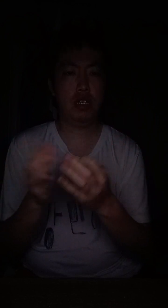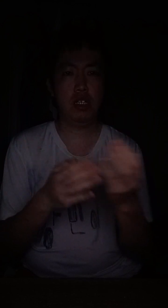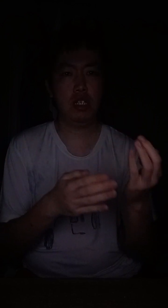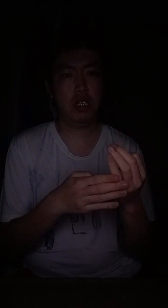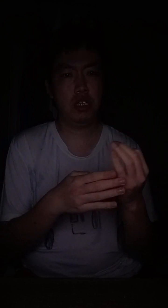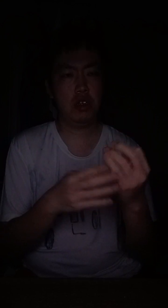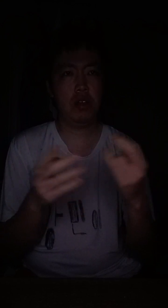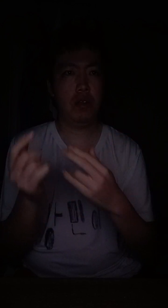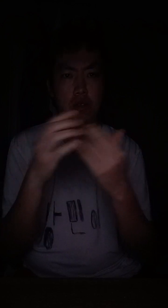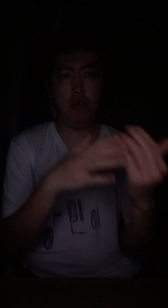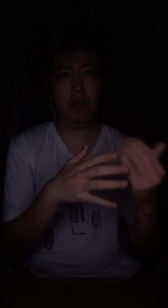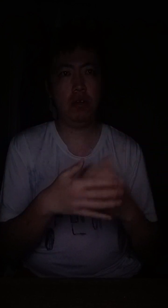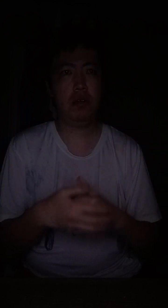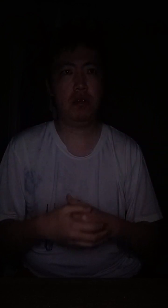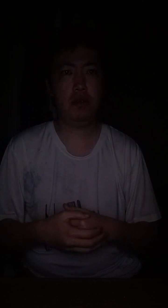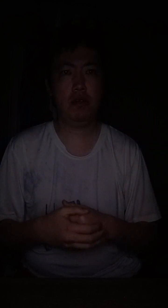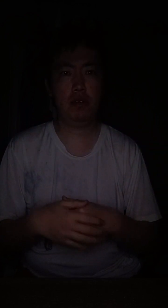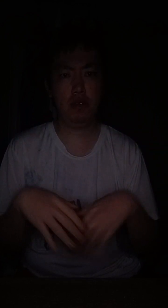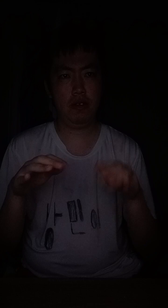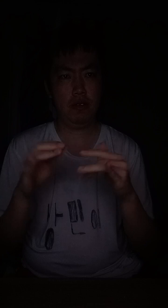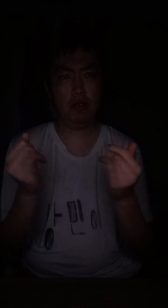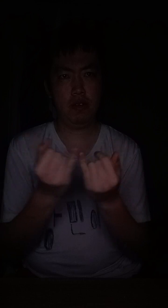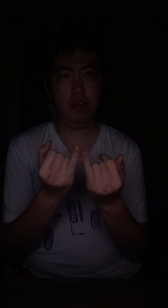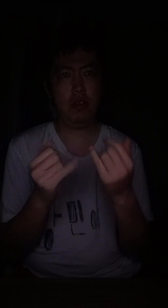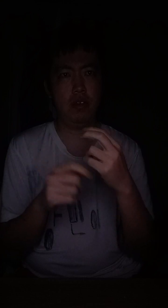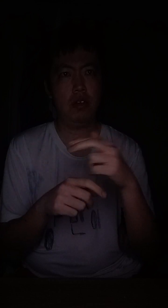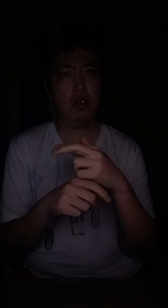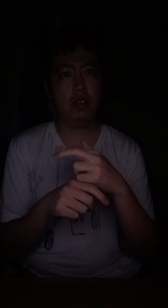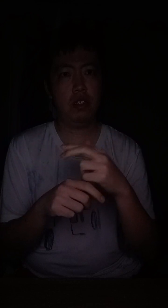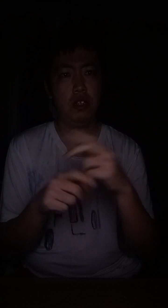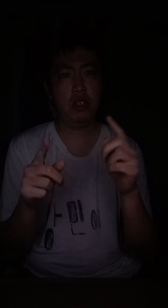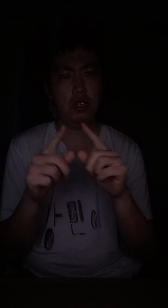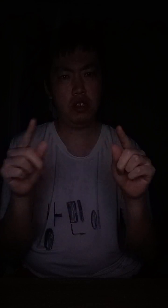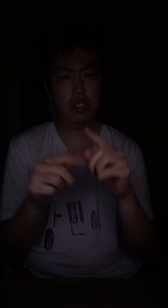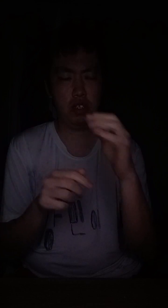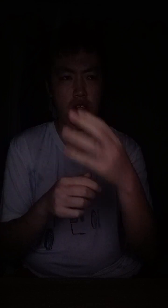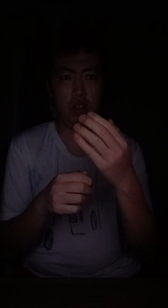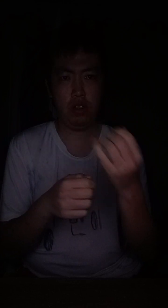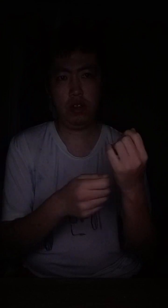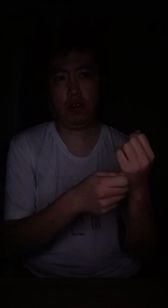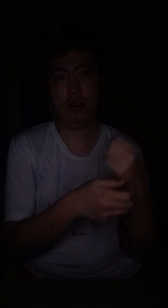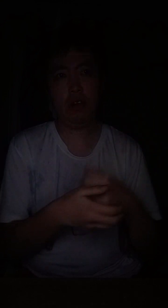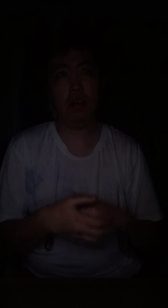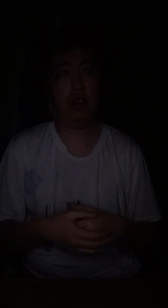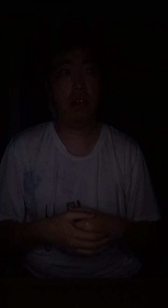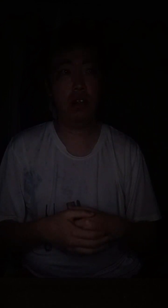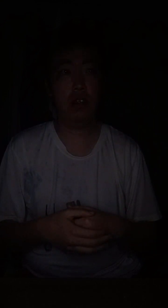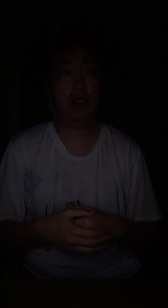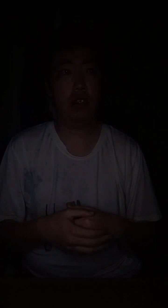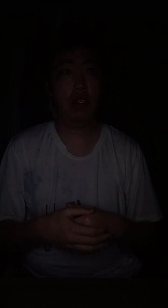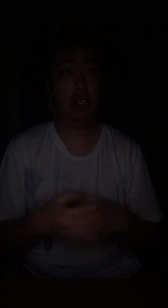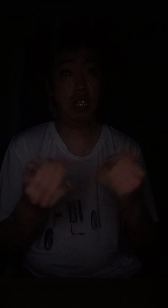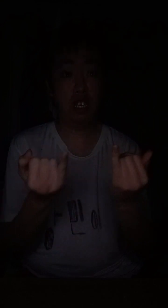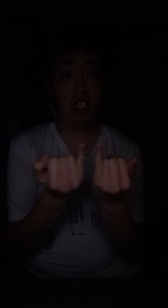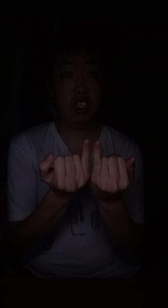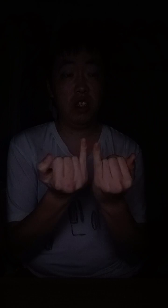2TB가 넘습니다. 범행에 사용한 휴대전화는 인터넷을 통해 구매했습니다. 개조된 거를 판매하더라고요.